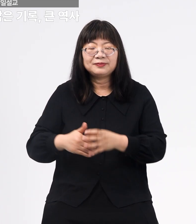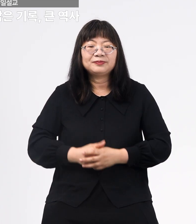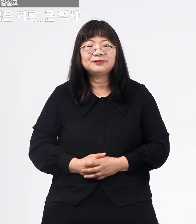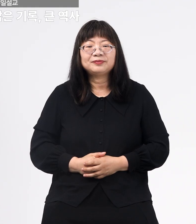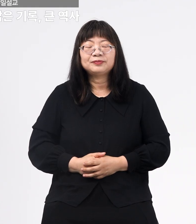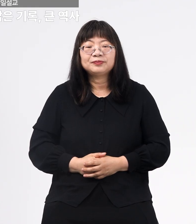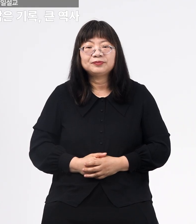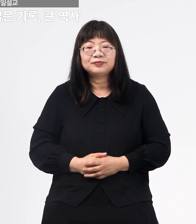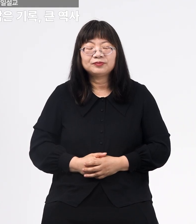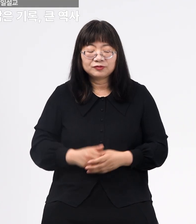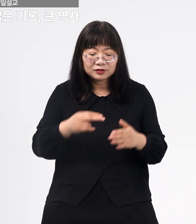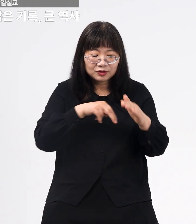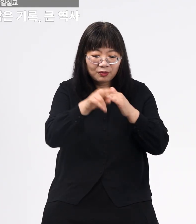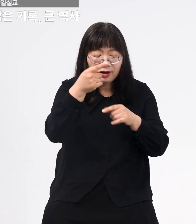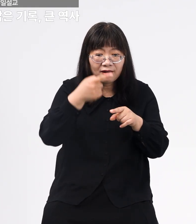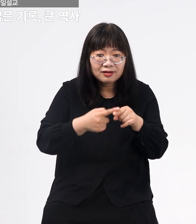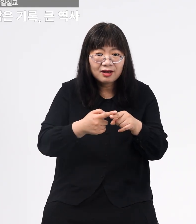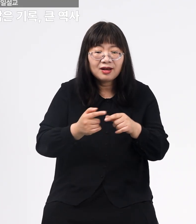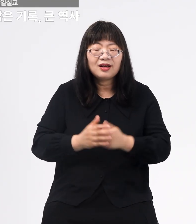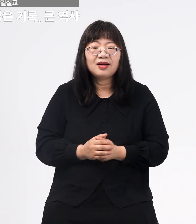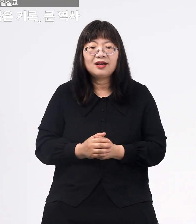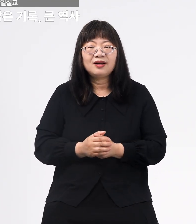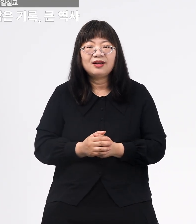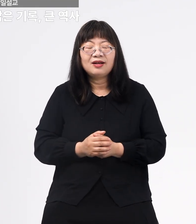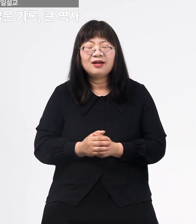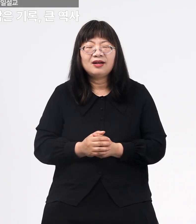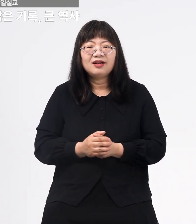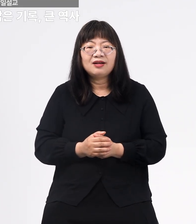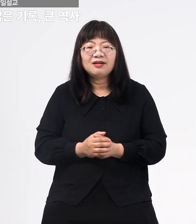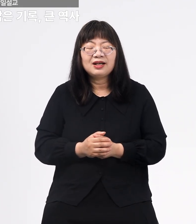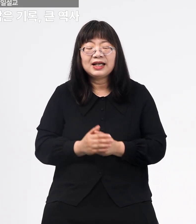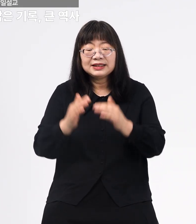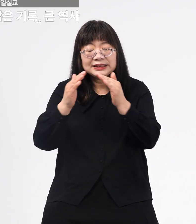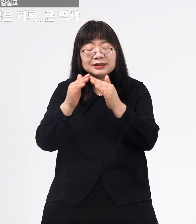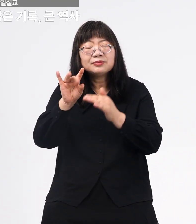된 거죠. 도망을 가다가 한